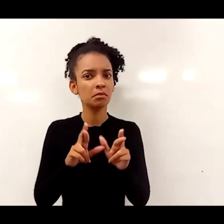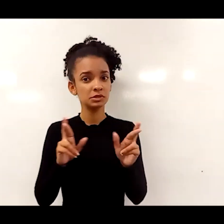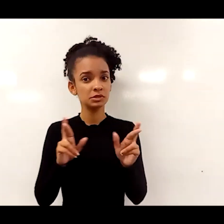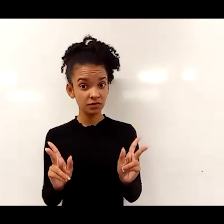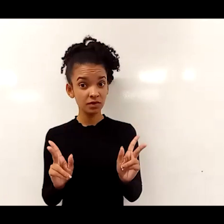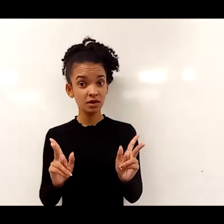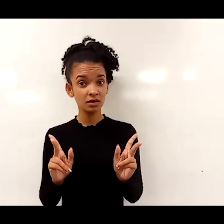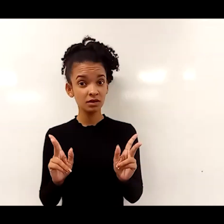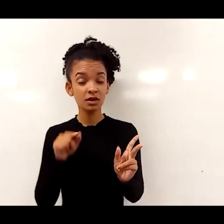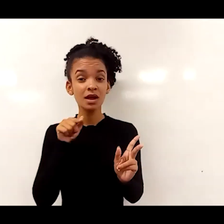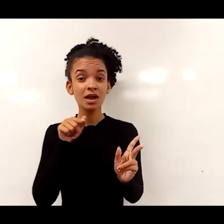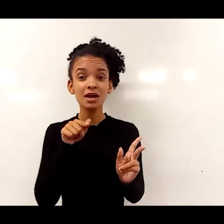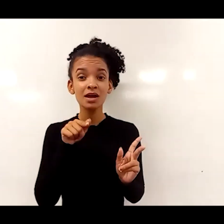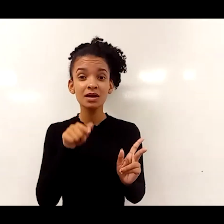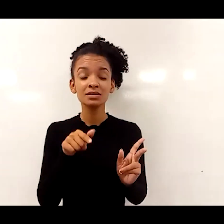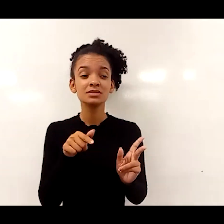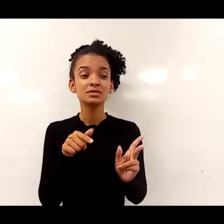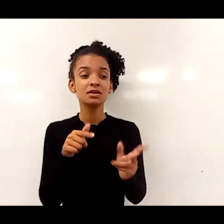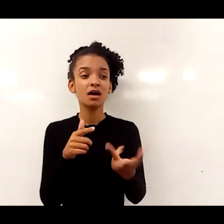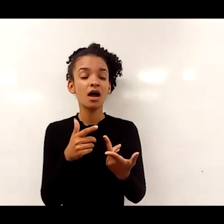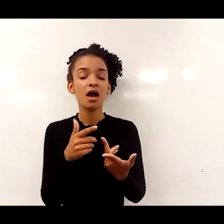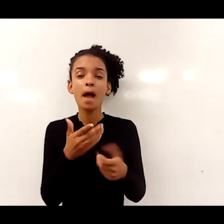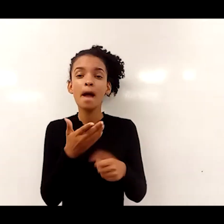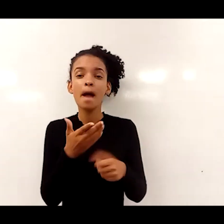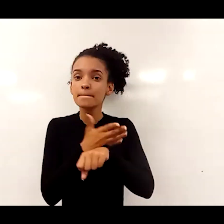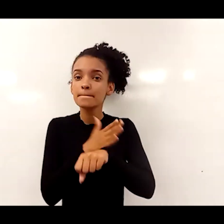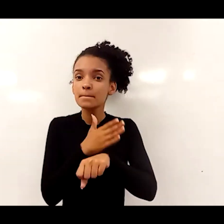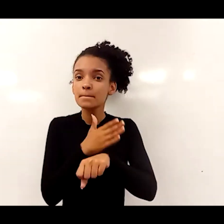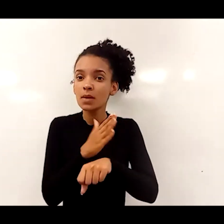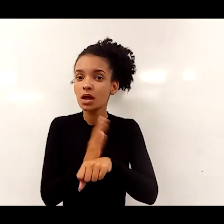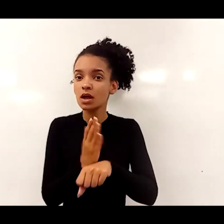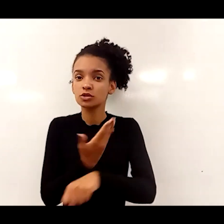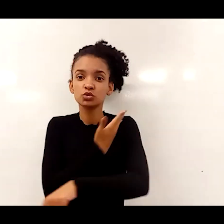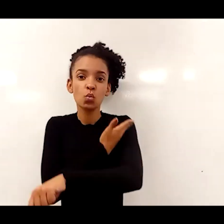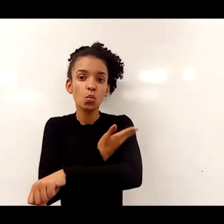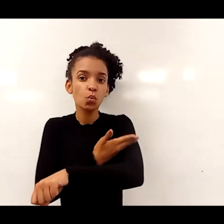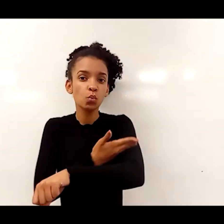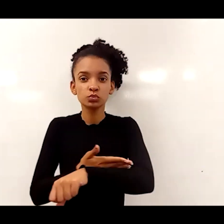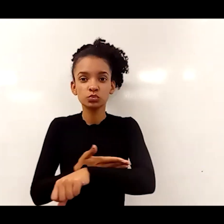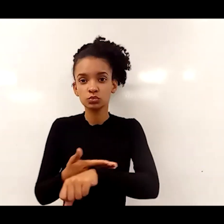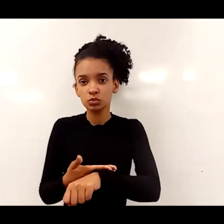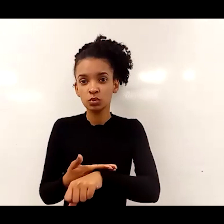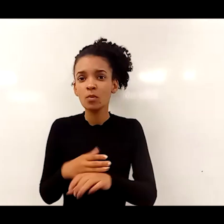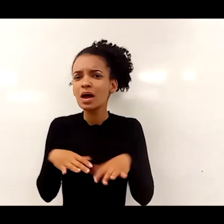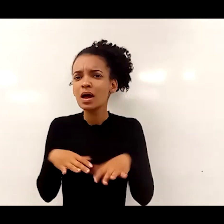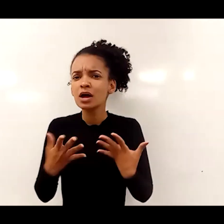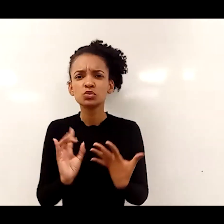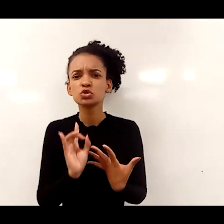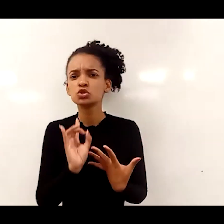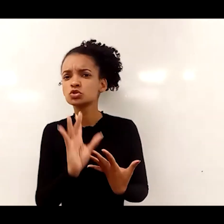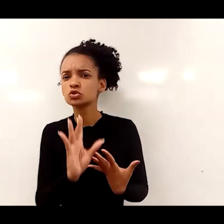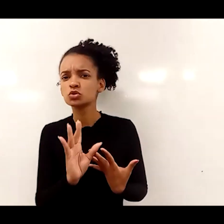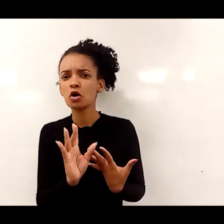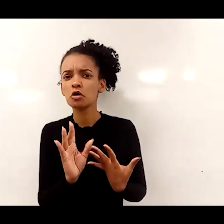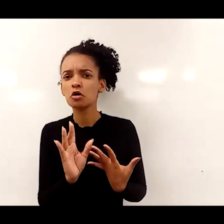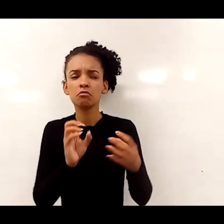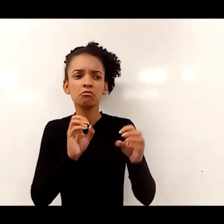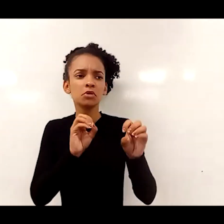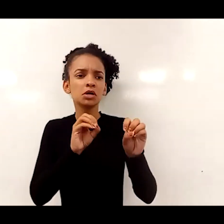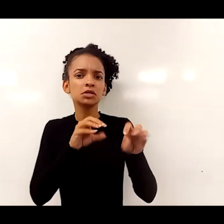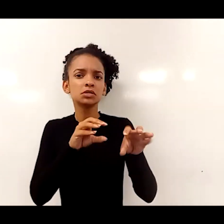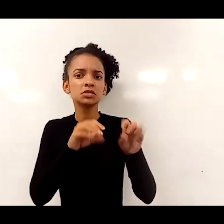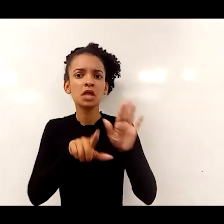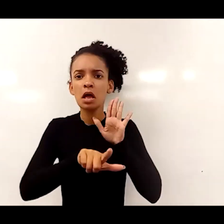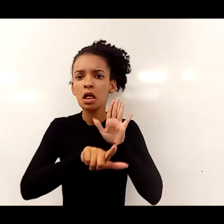cultura, uma prática. Então, não adianta ensinar só os decretos. Isso eu tenho repetido para